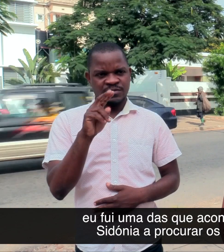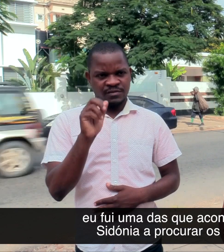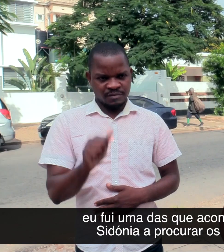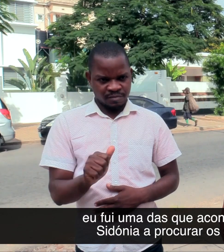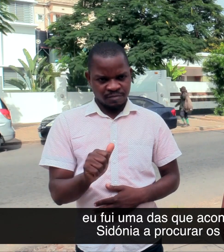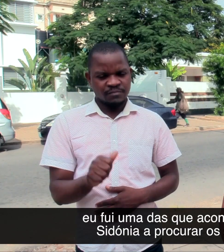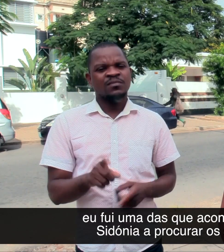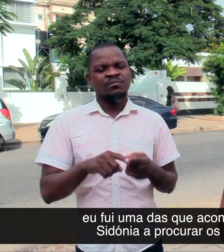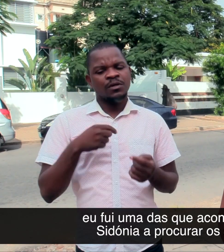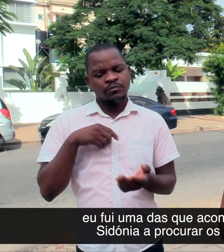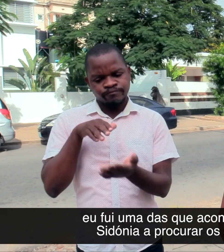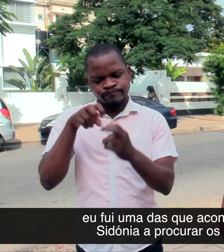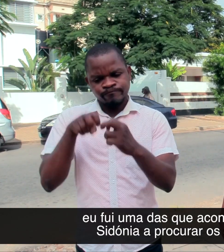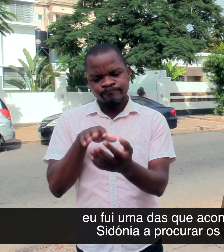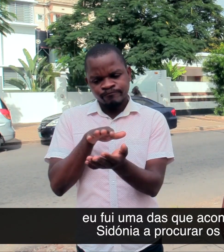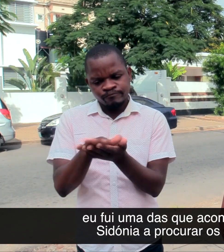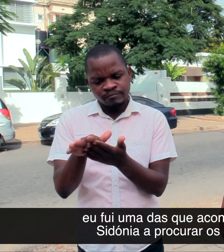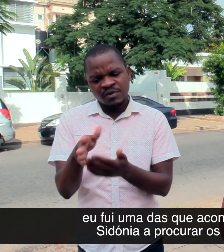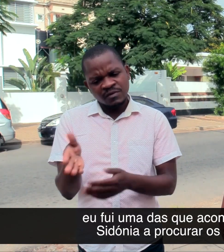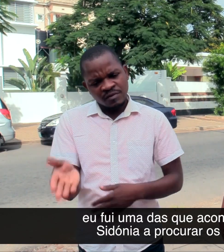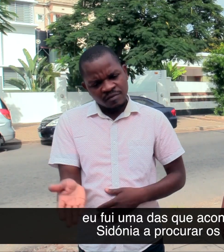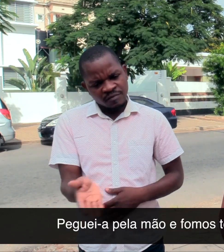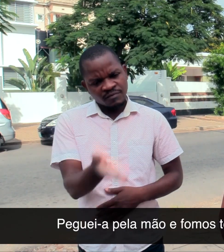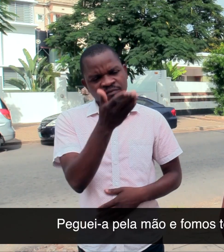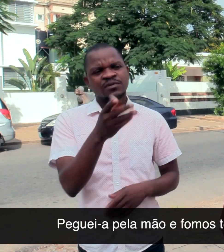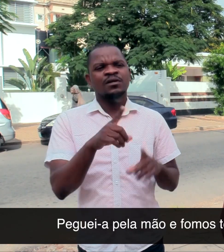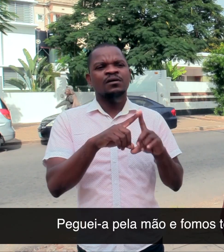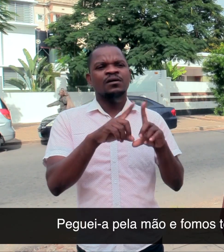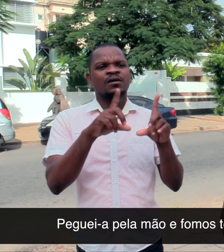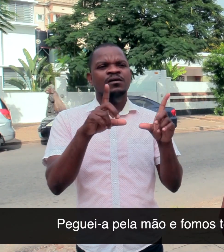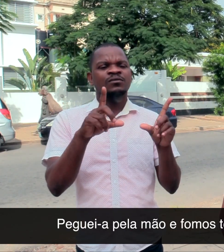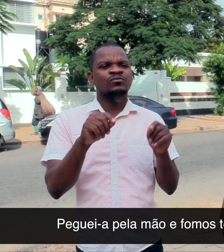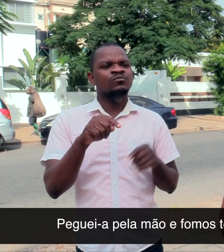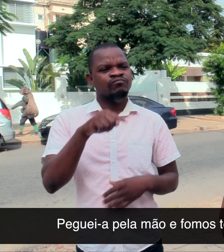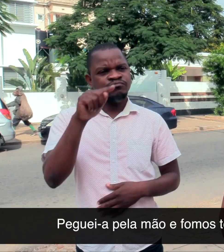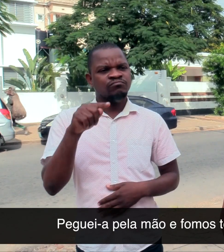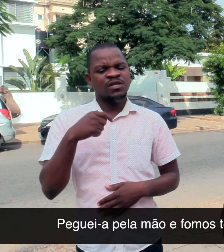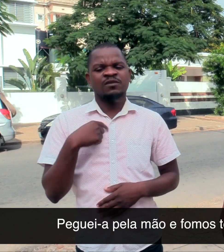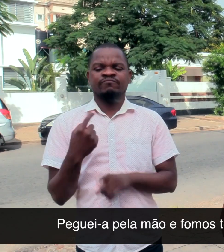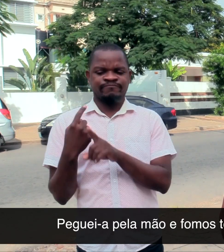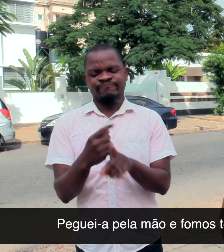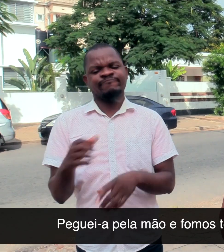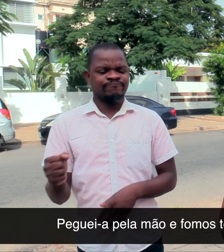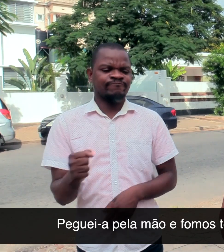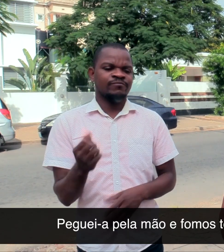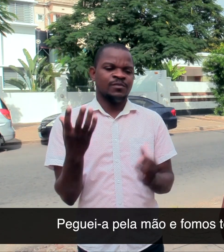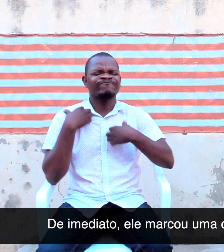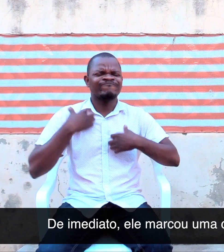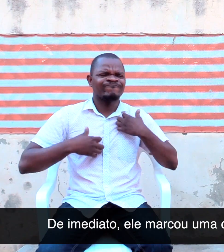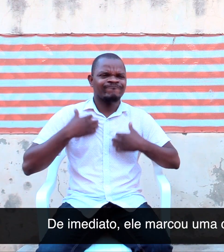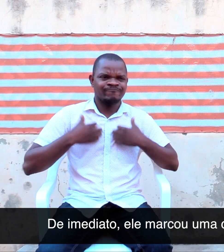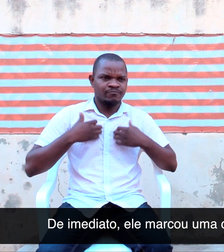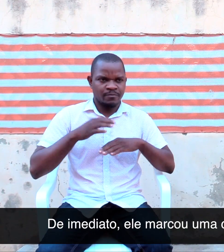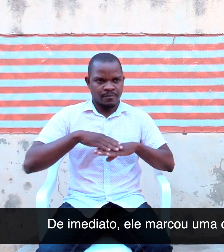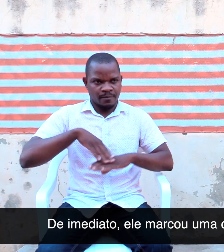das que aconselhei a professora Sidônia a procurar o serviço de otorrino. E levei-lhe pela mão, fomos ter com o Dr. Machava.